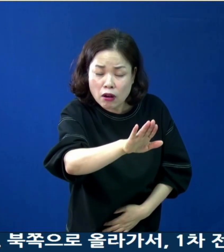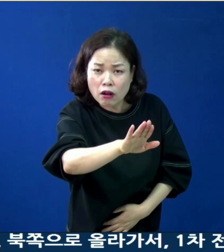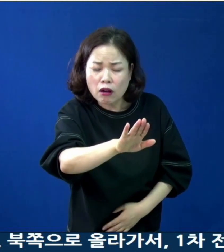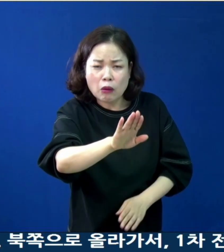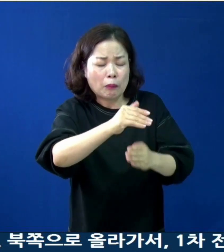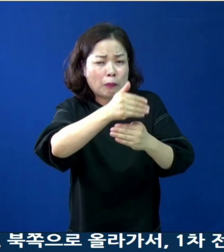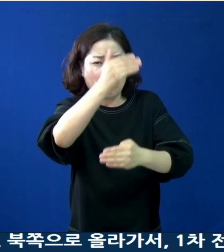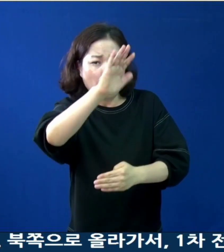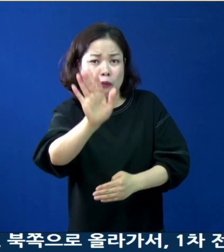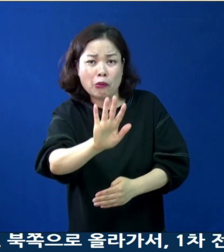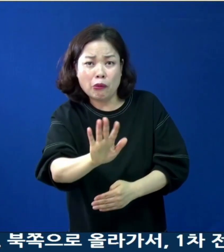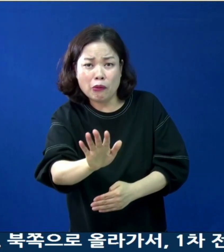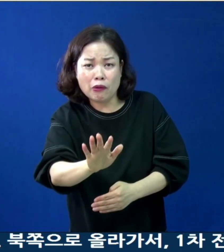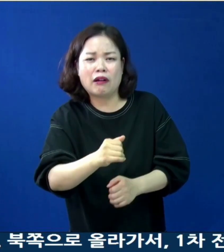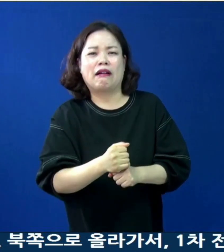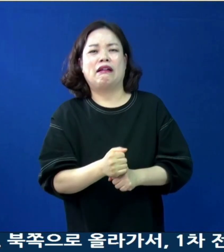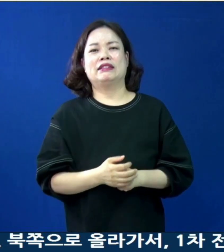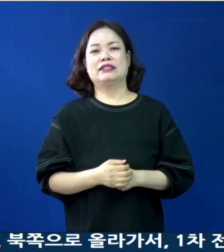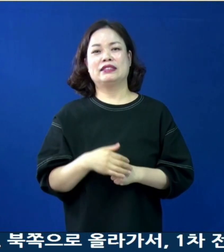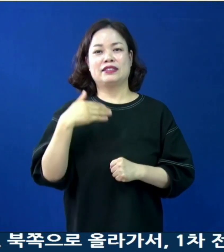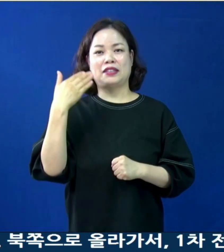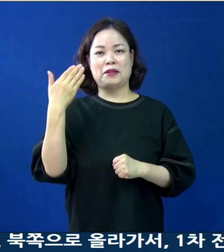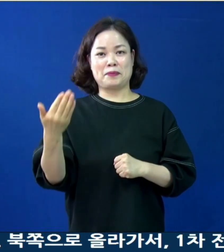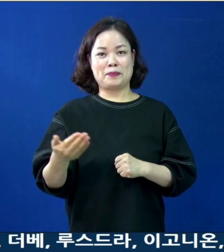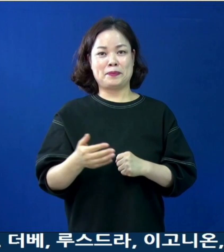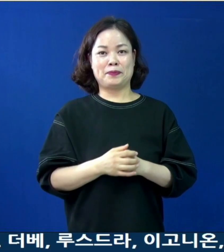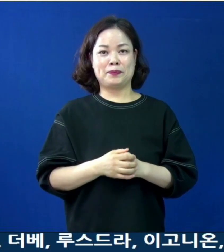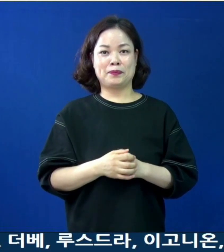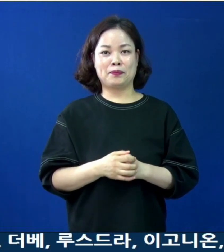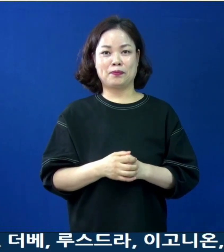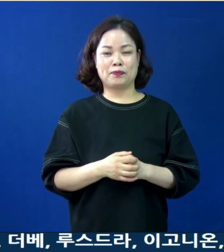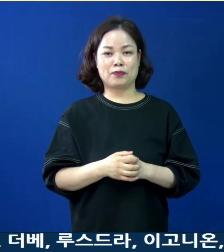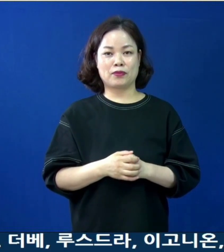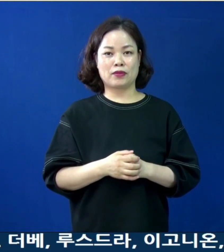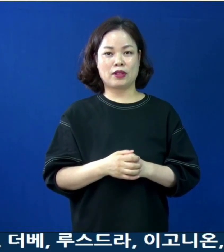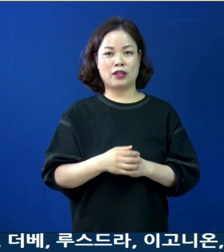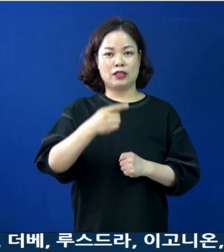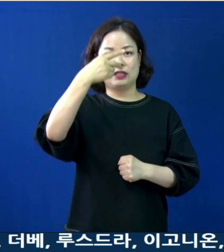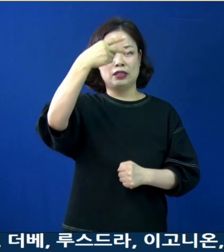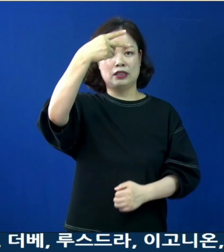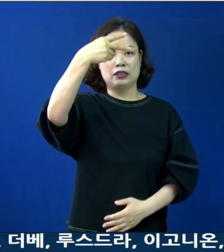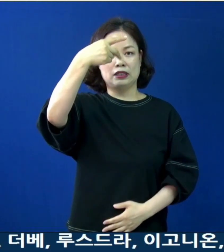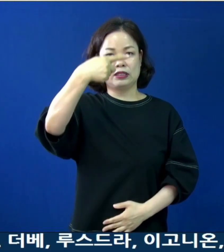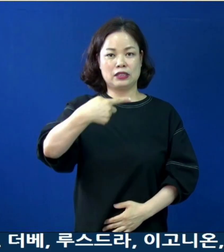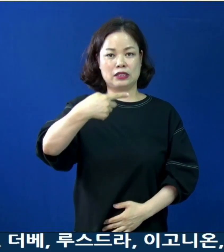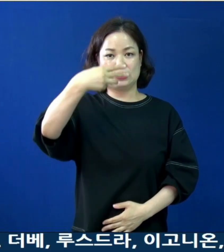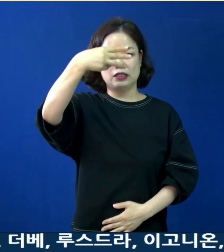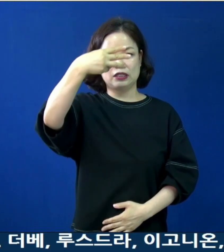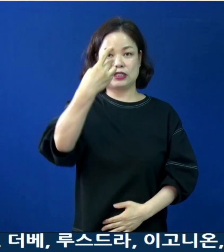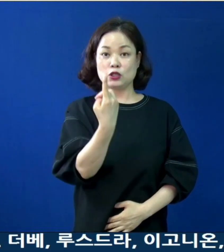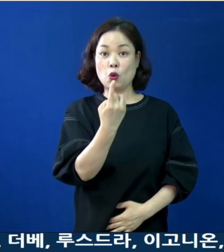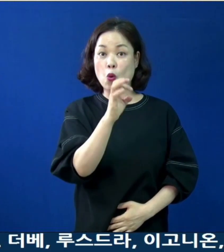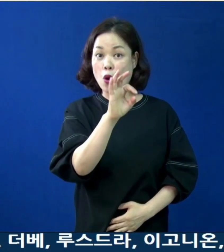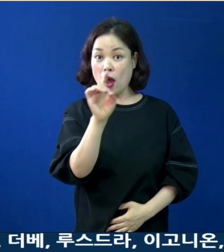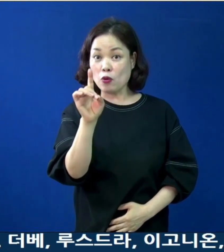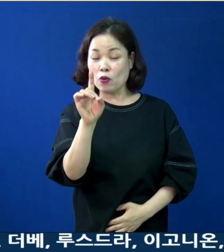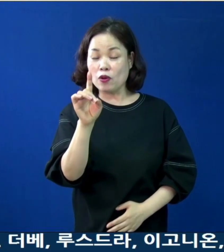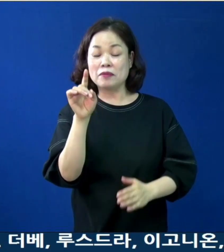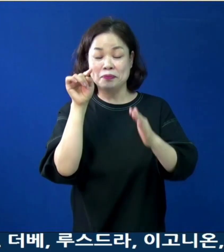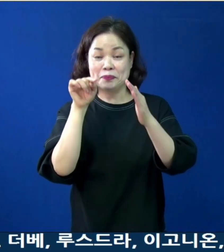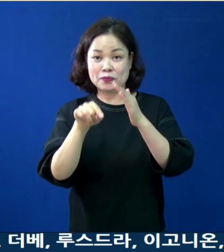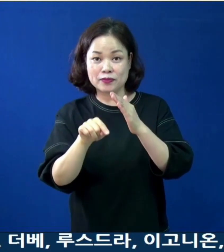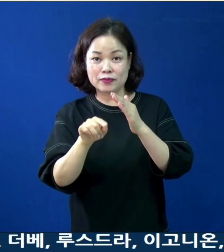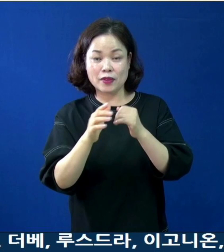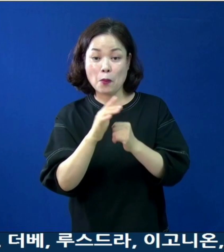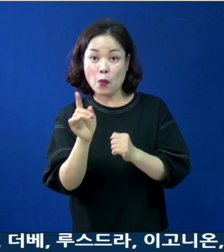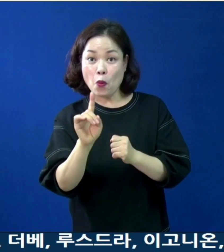안 열어주셔가지고 그 다음에 그 드로아로 가게 됐죠. 기억하실 겁니다. 드로아에서